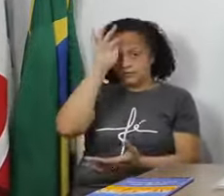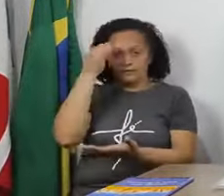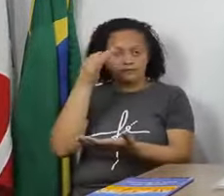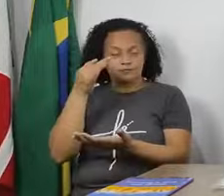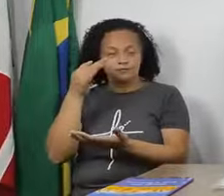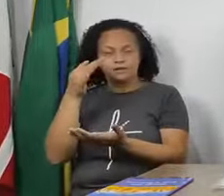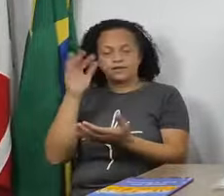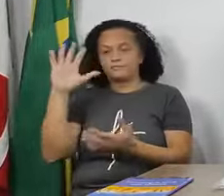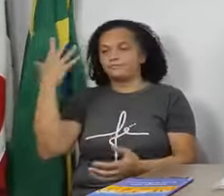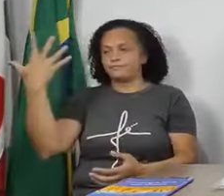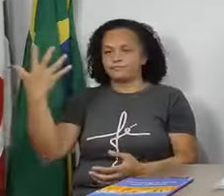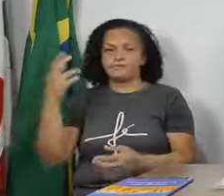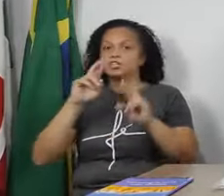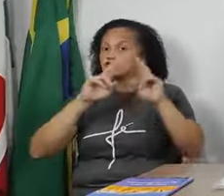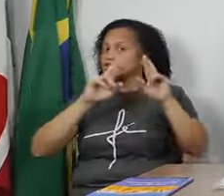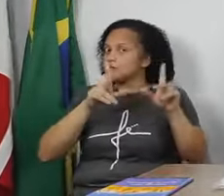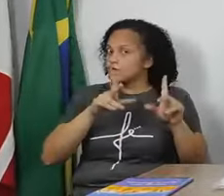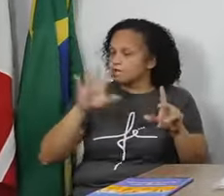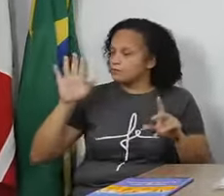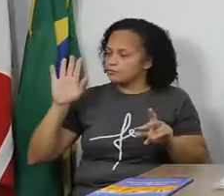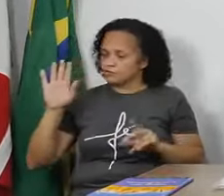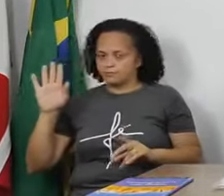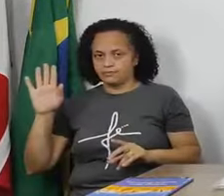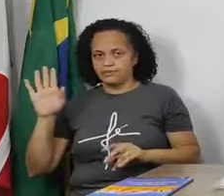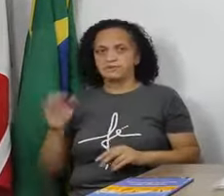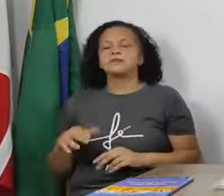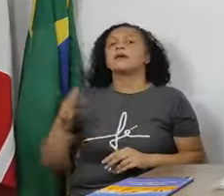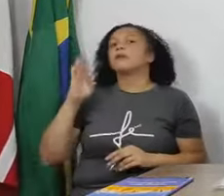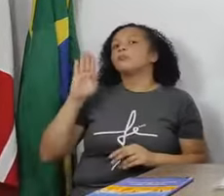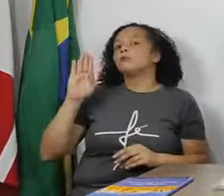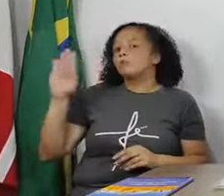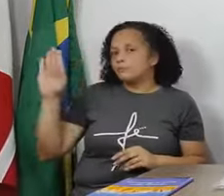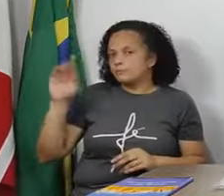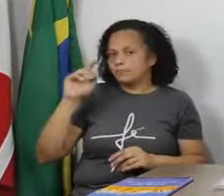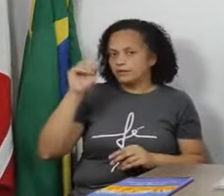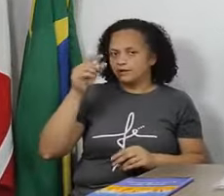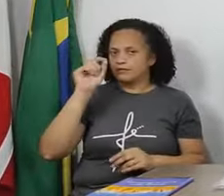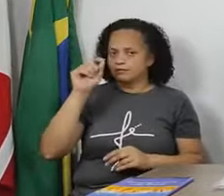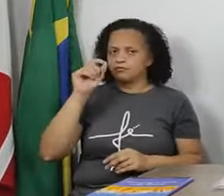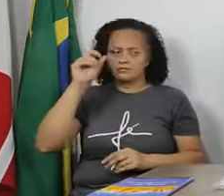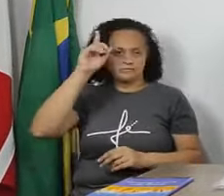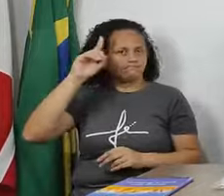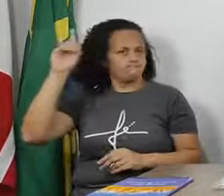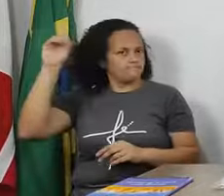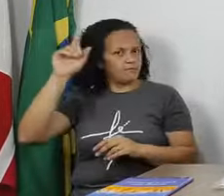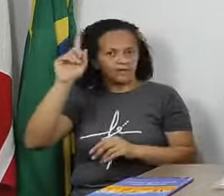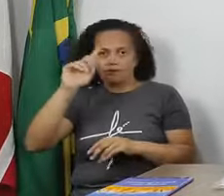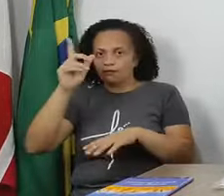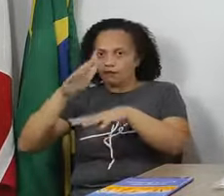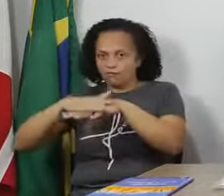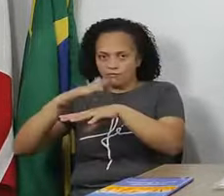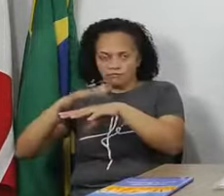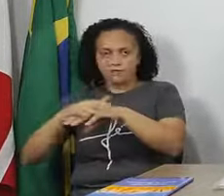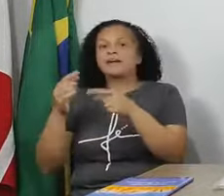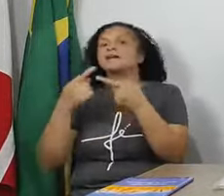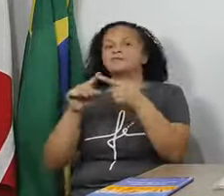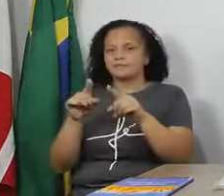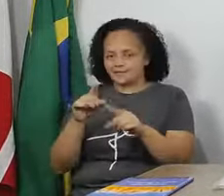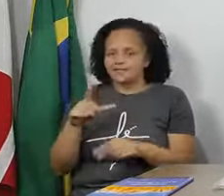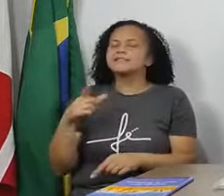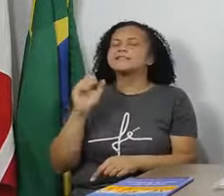de promessa. Promessa é aquilo que Deus ainda não fez, mas promete